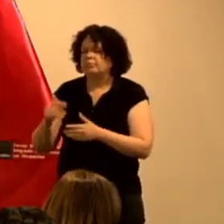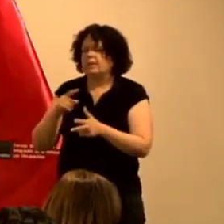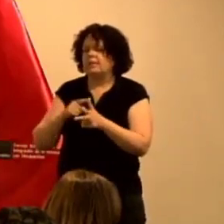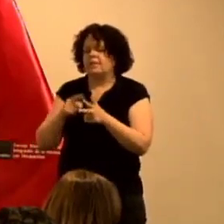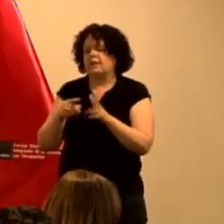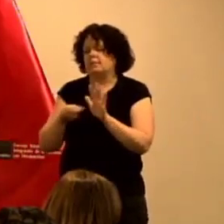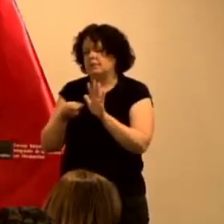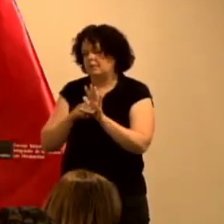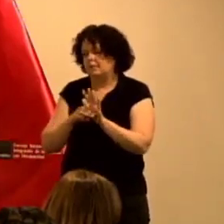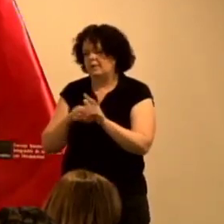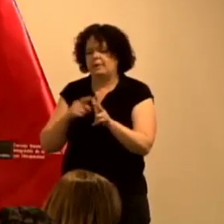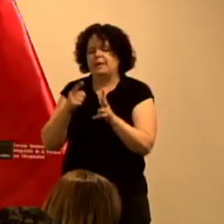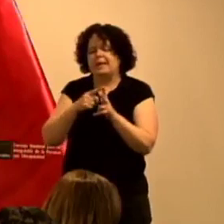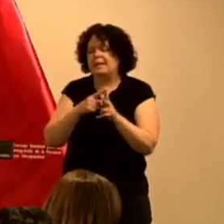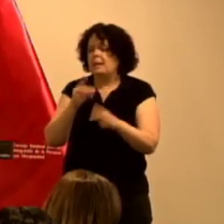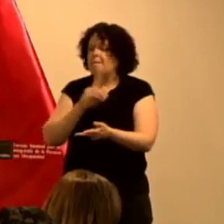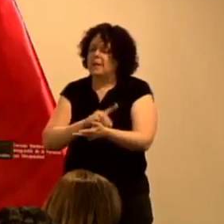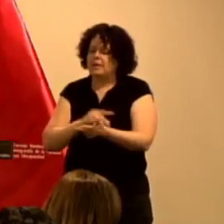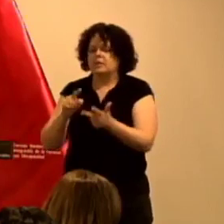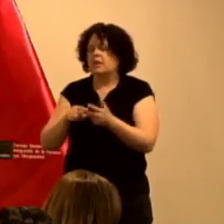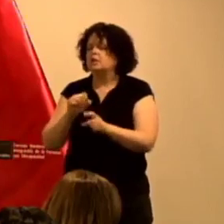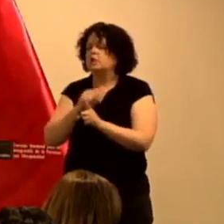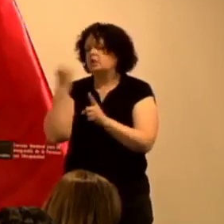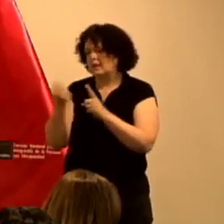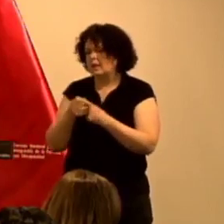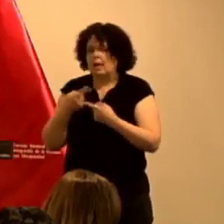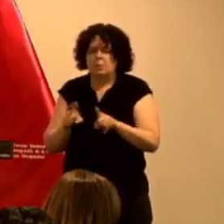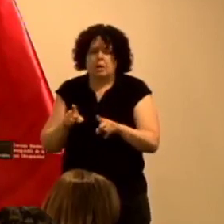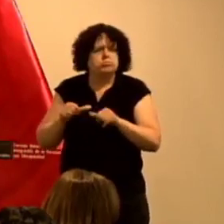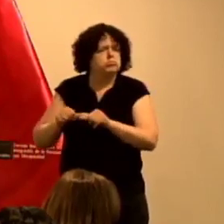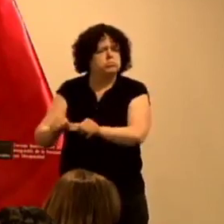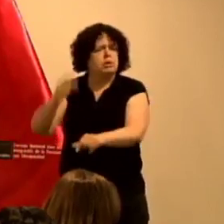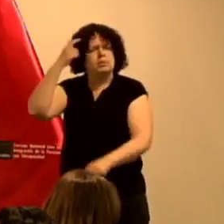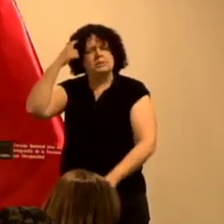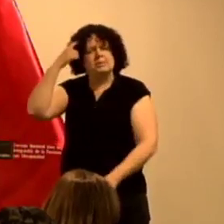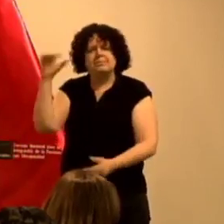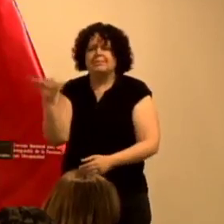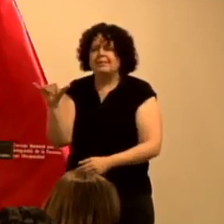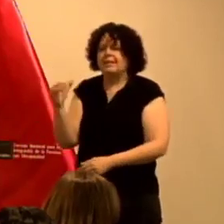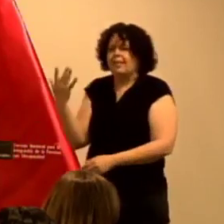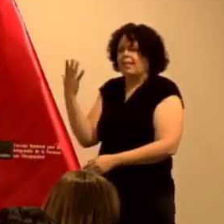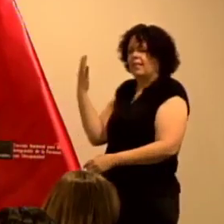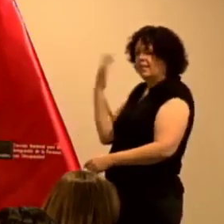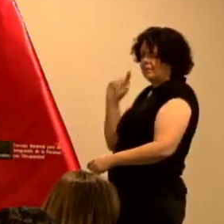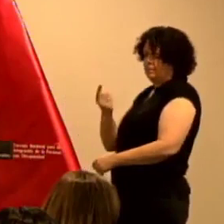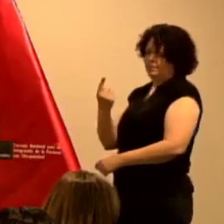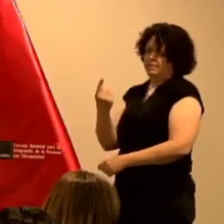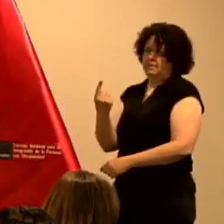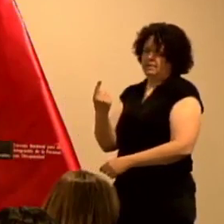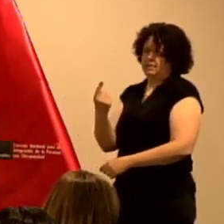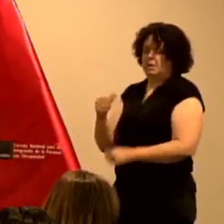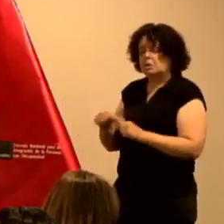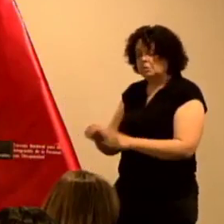presidencia, médico rehabilitador y el de lo social, pero seguimos pensando y actuando como el modelo de la presidencia, ¿no?